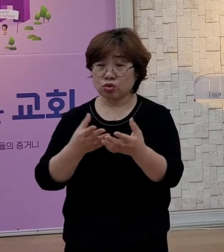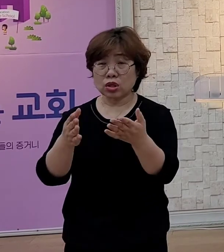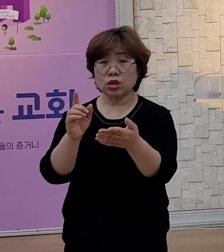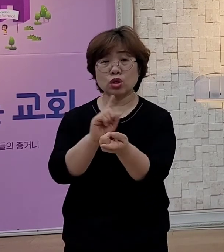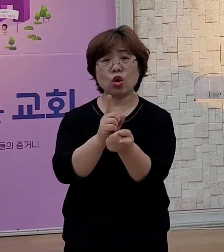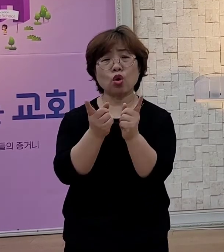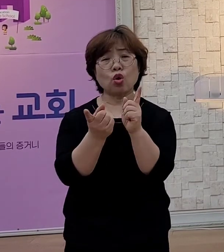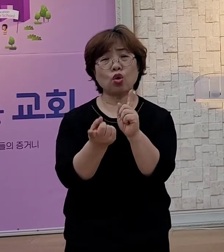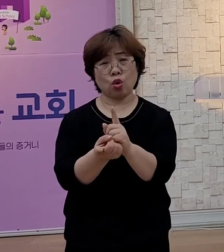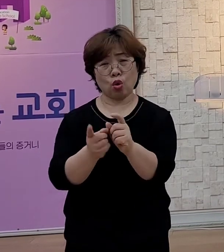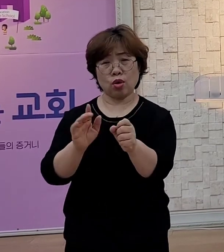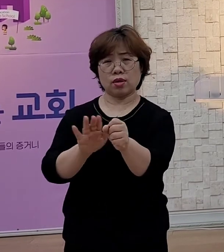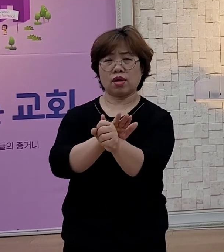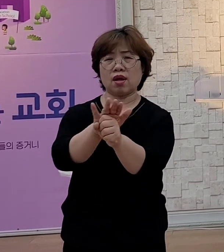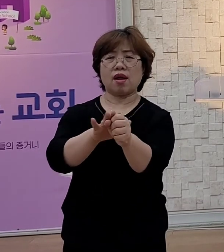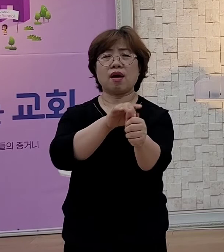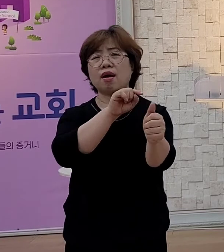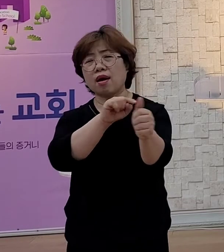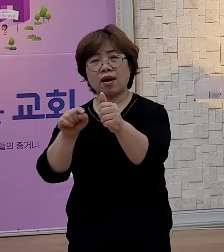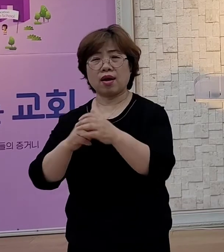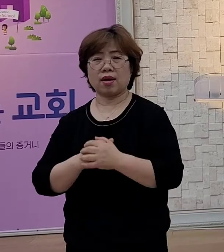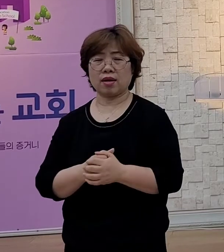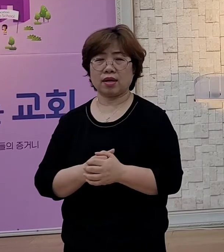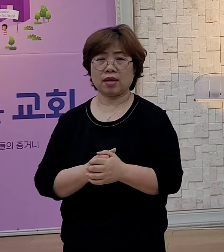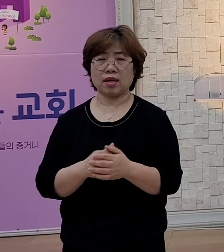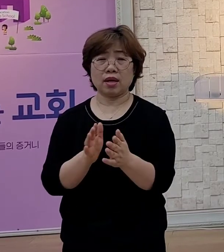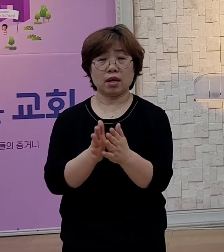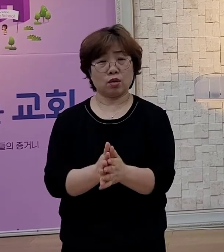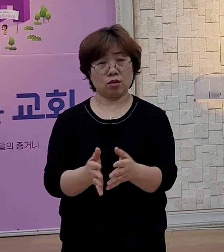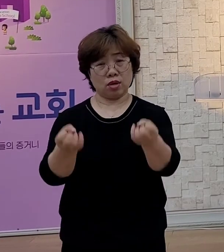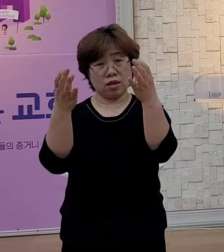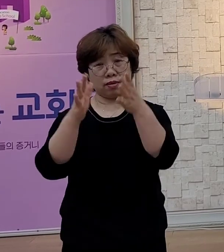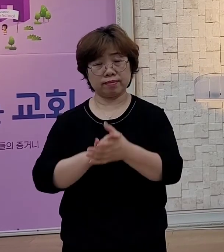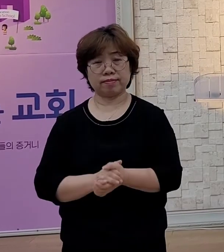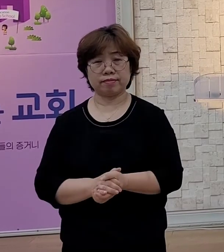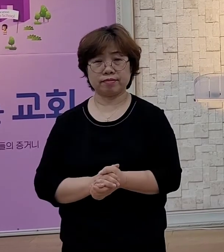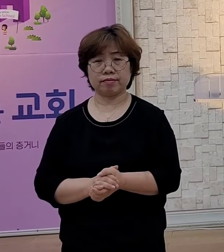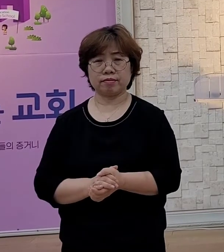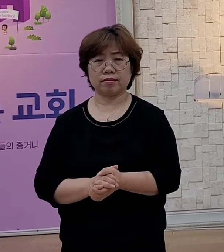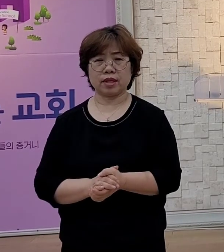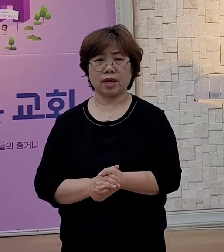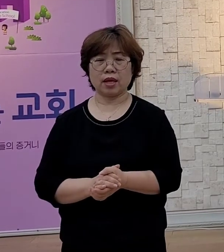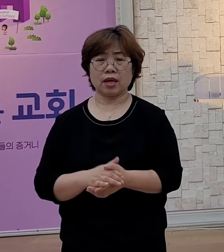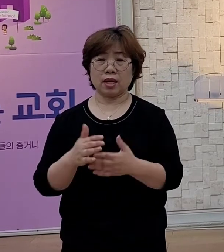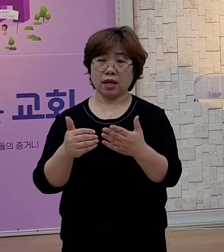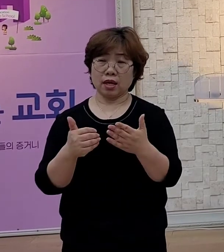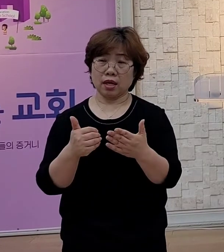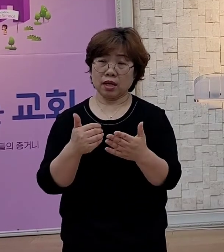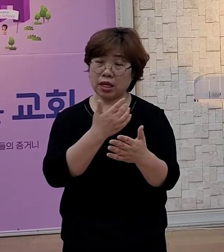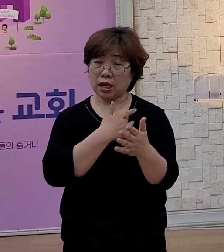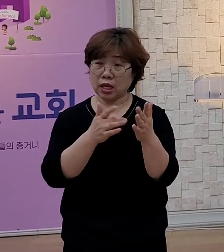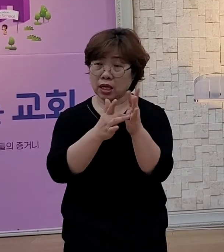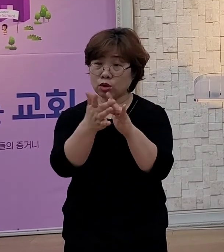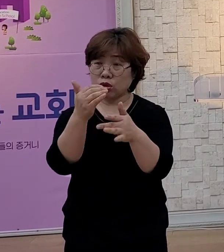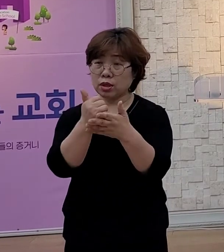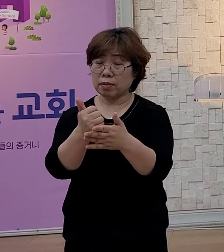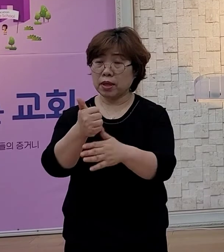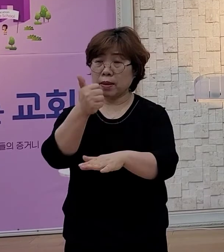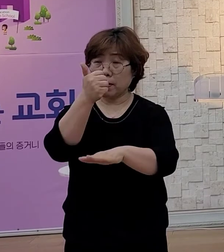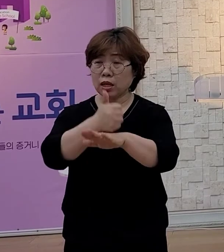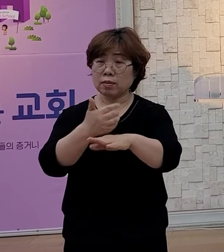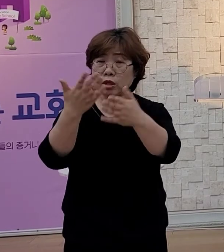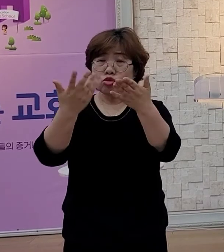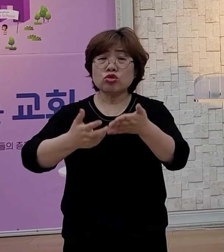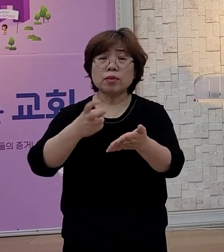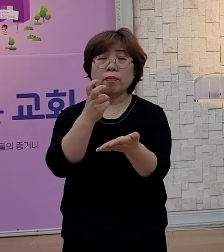서로 사랑하라. 할렐루야. 이게 마지막 주신 계명이에요.